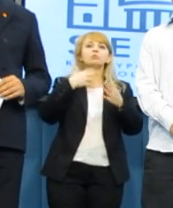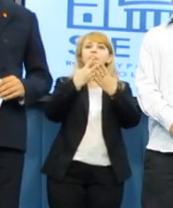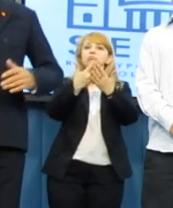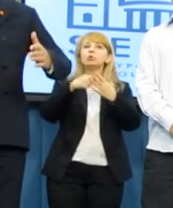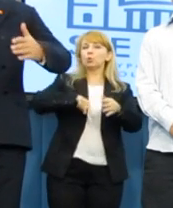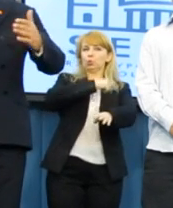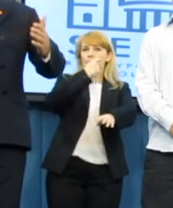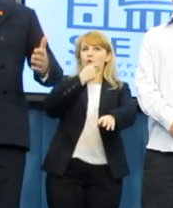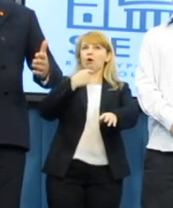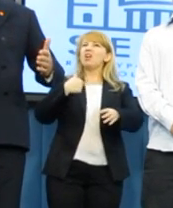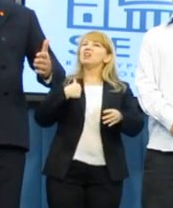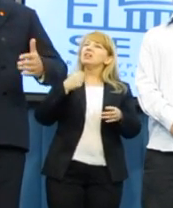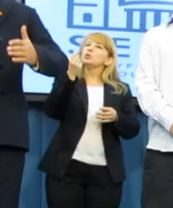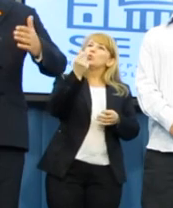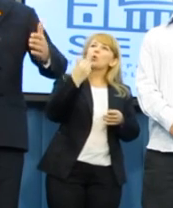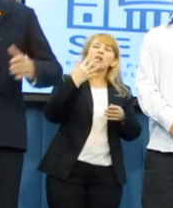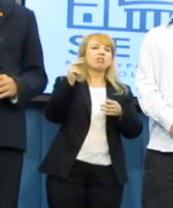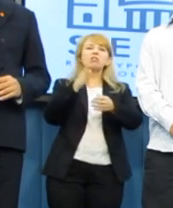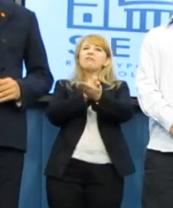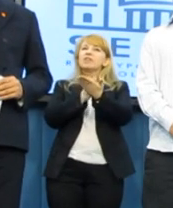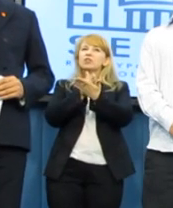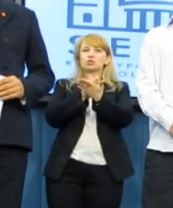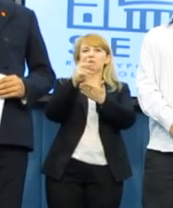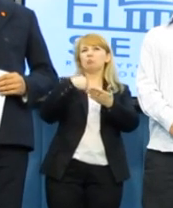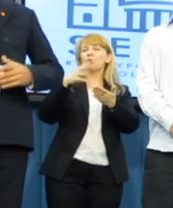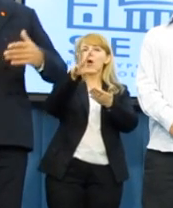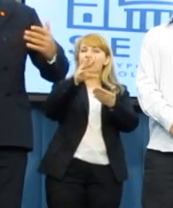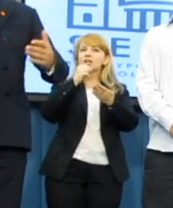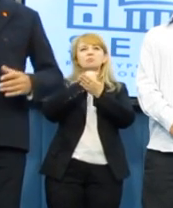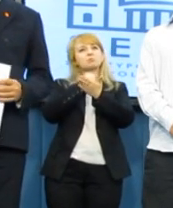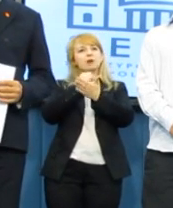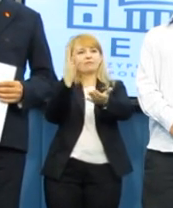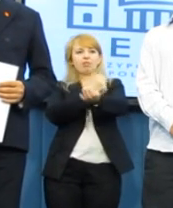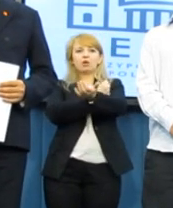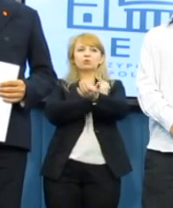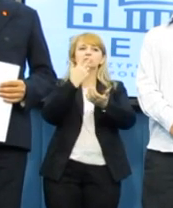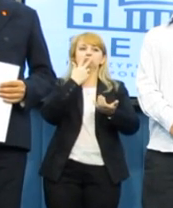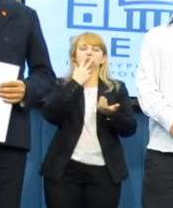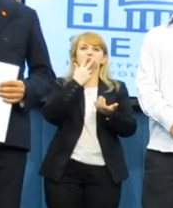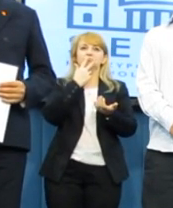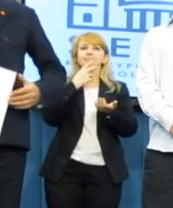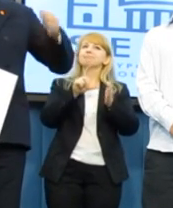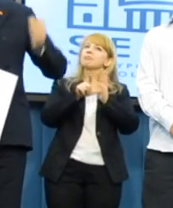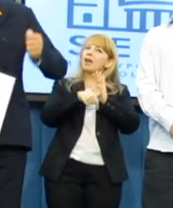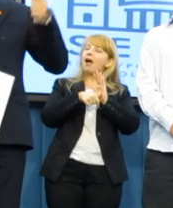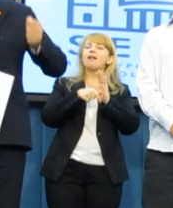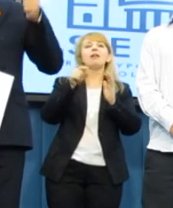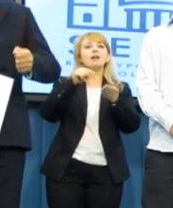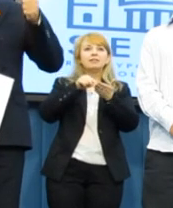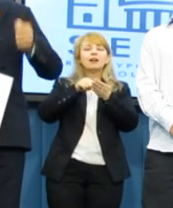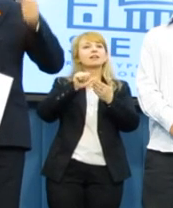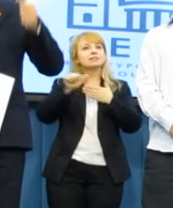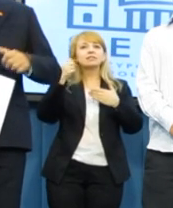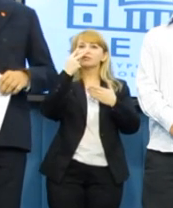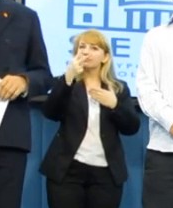niedowierzaniem, bo dotyczy to konopi, dotyczy to marihuany. W związku z tym trudno uznać to za jednoznaczną kwalifikację polityczną. Ale tak właśnie